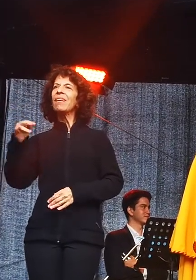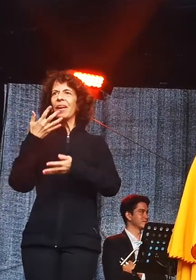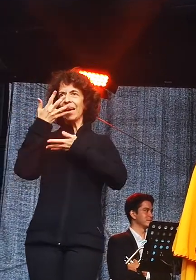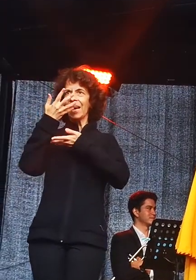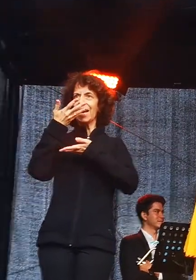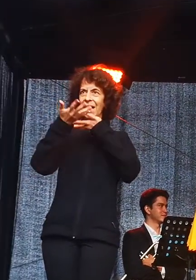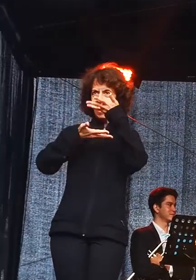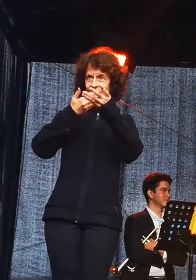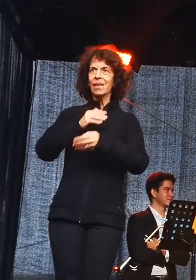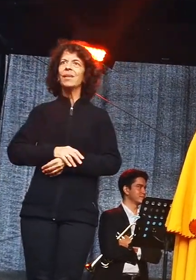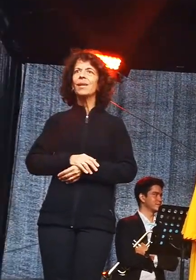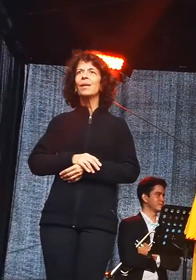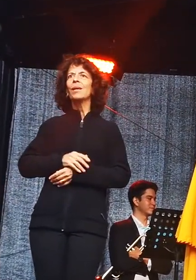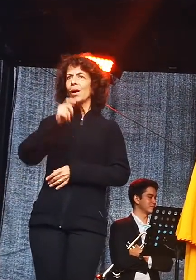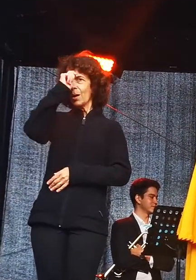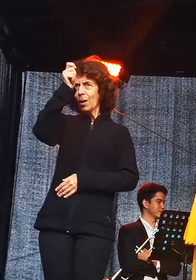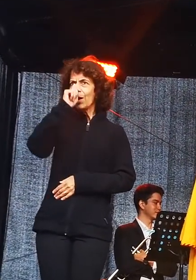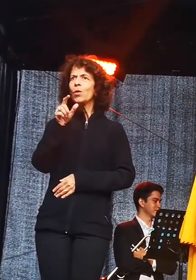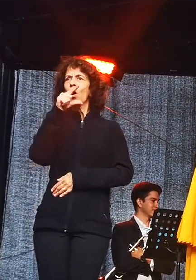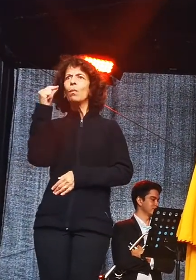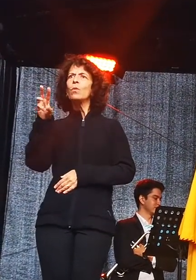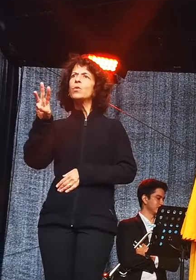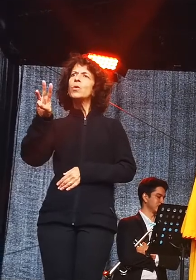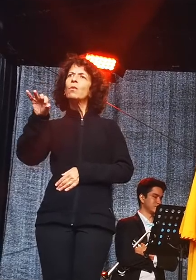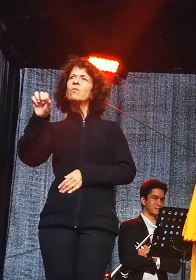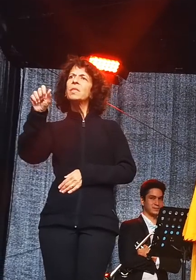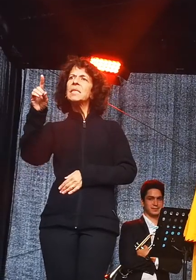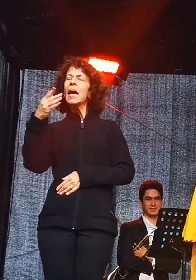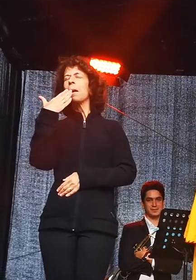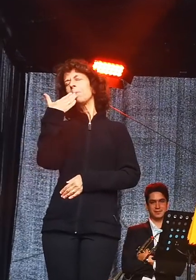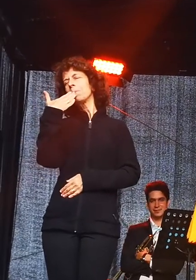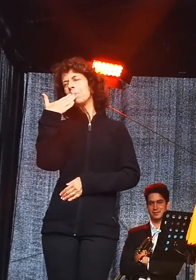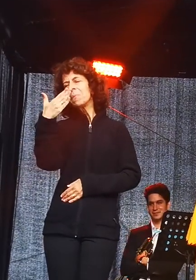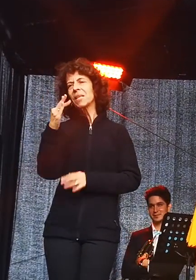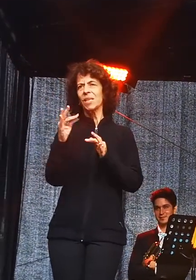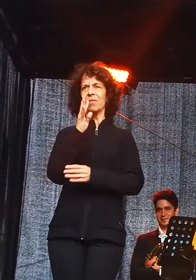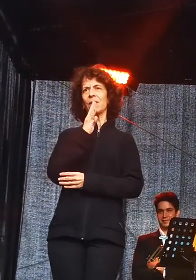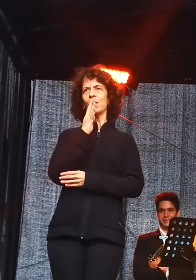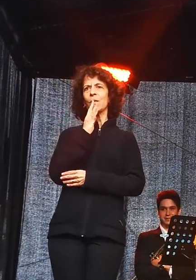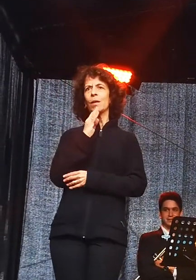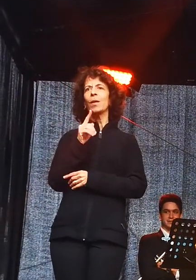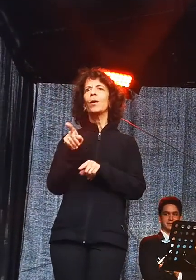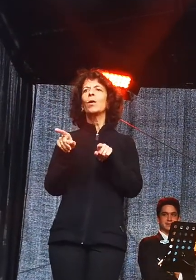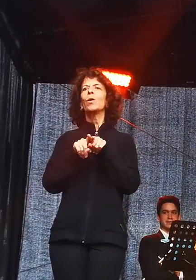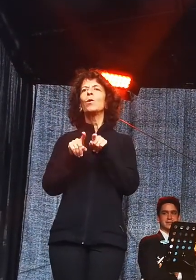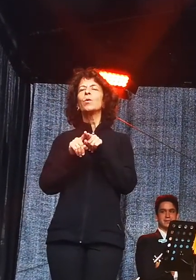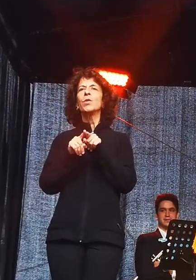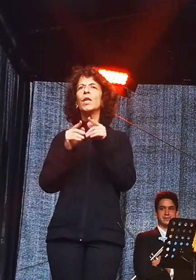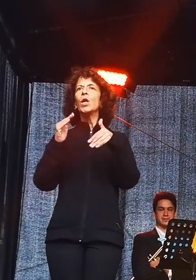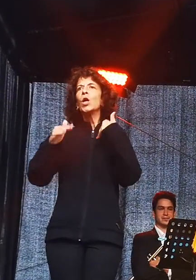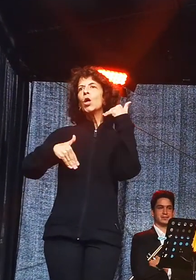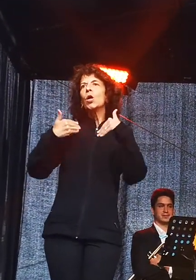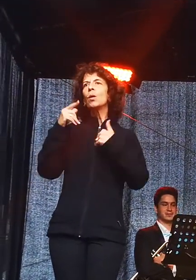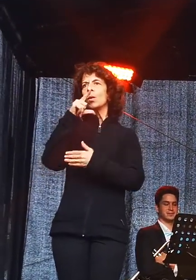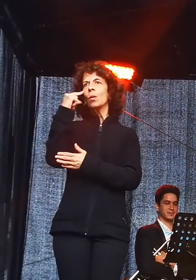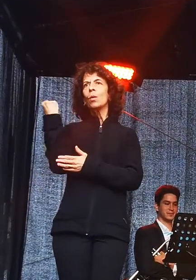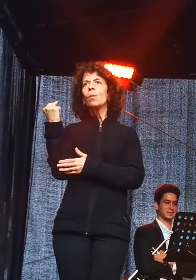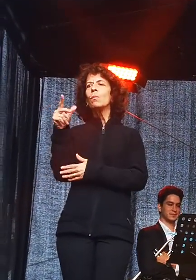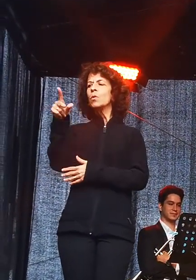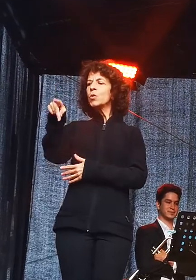notre invité d'honneur Alexandre Bizarre pour son discours, son intervention, et le comédien Monsieur